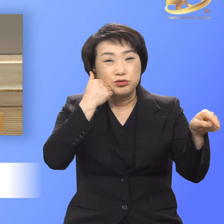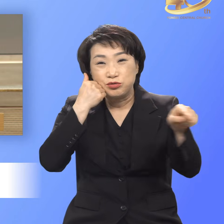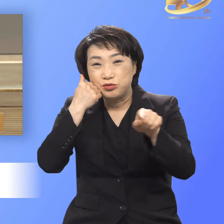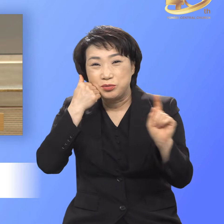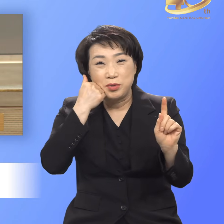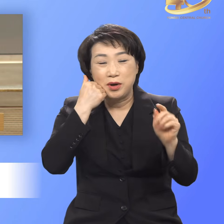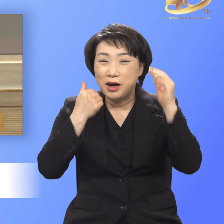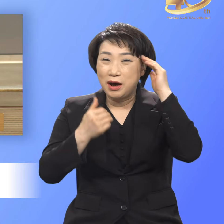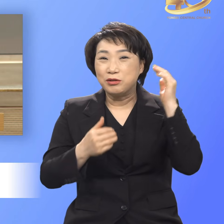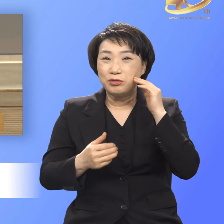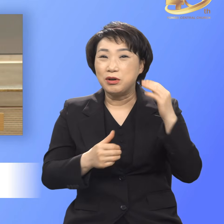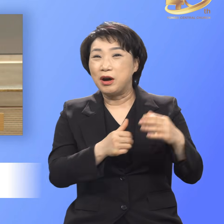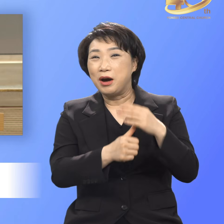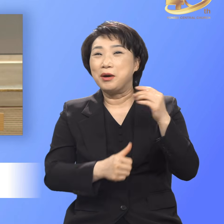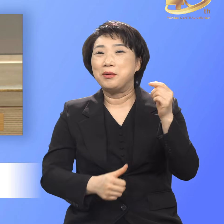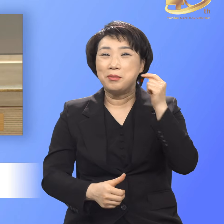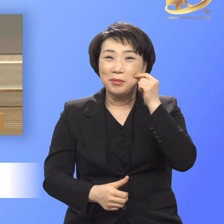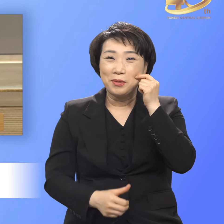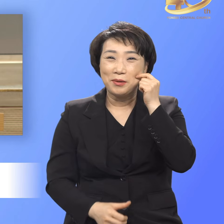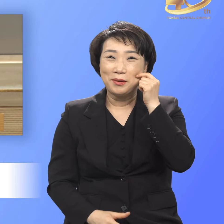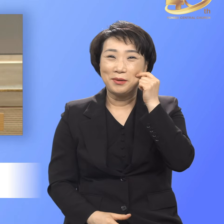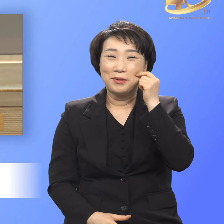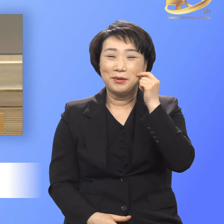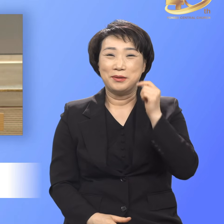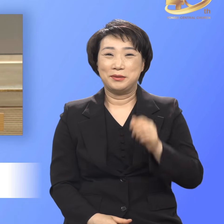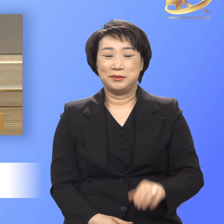우리나라를 함부로 하지 못했어요.